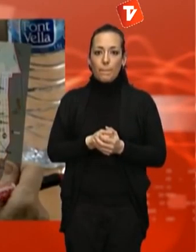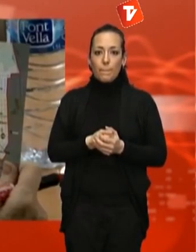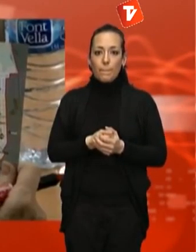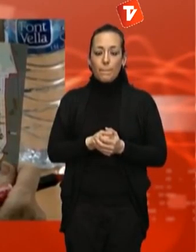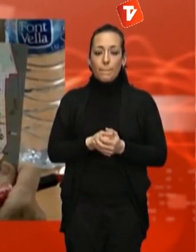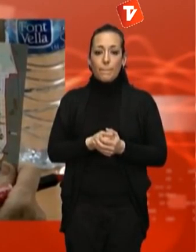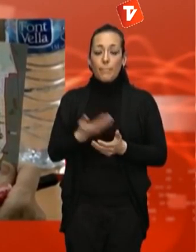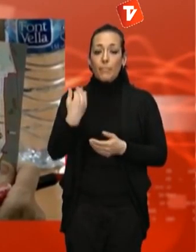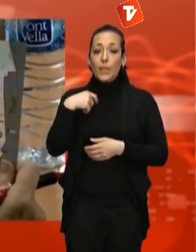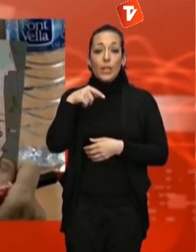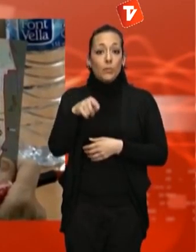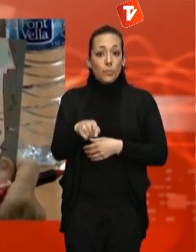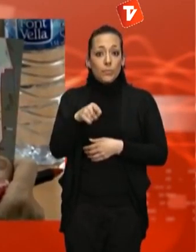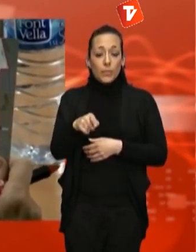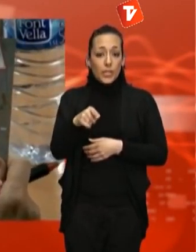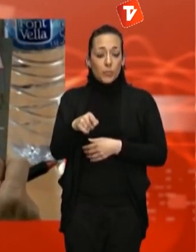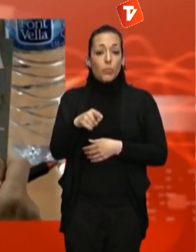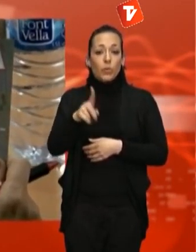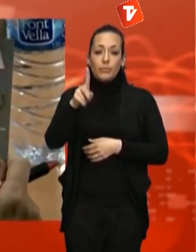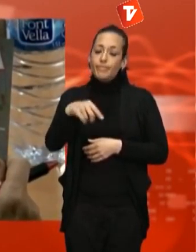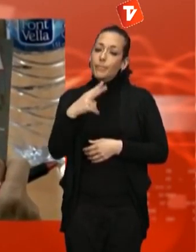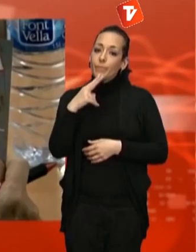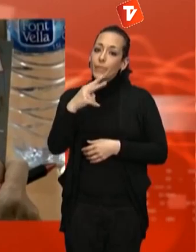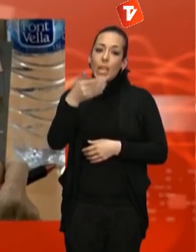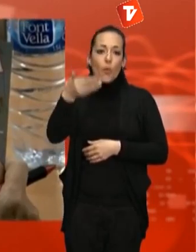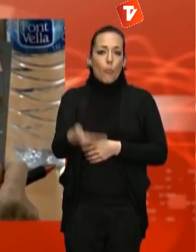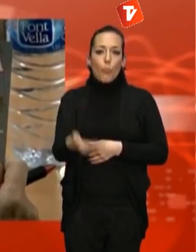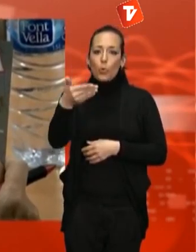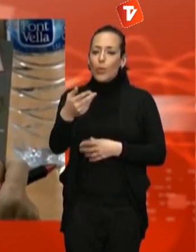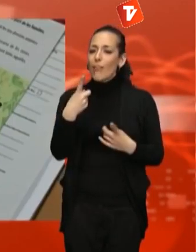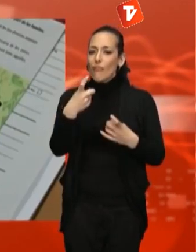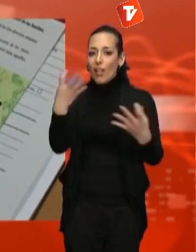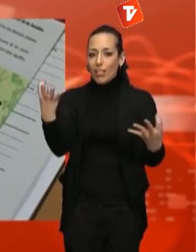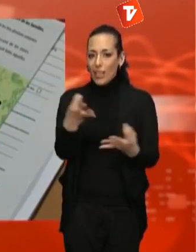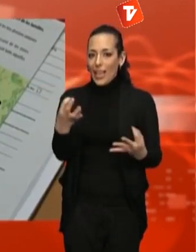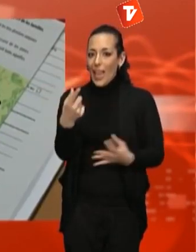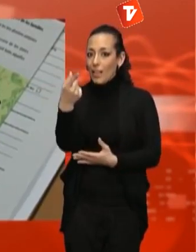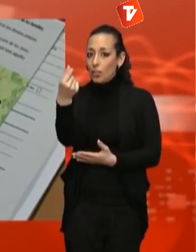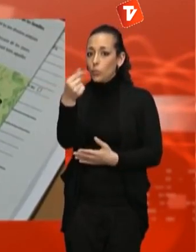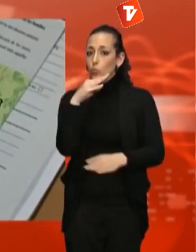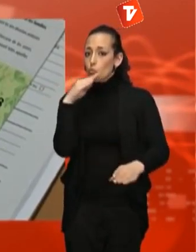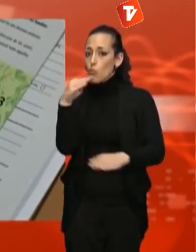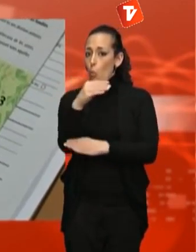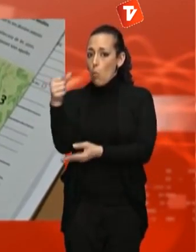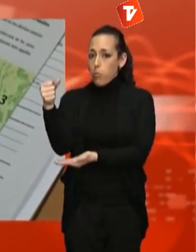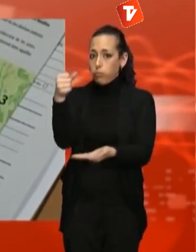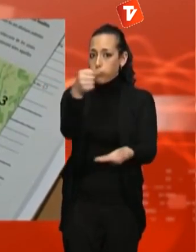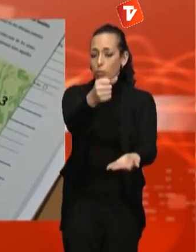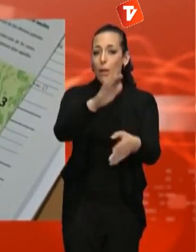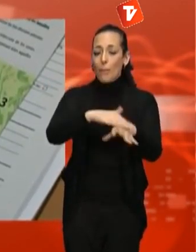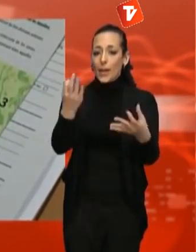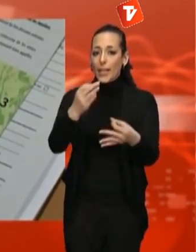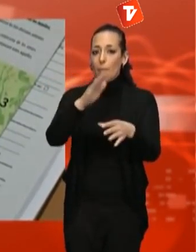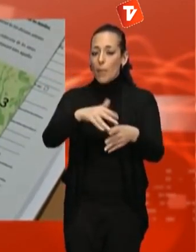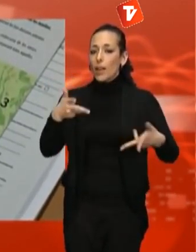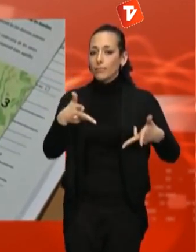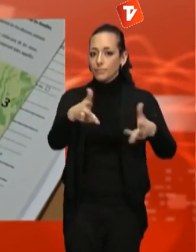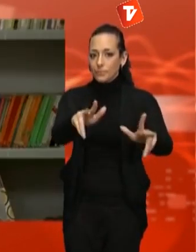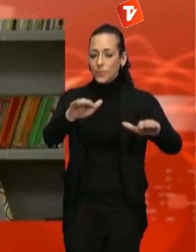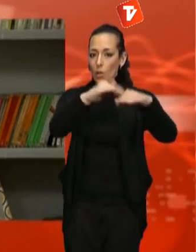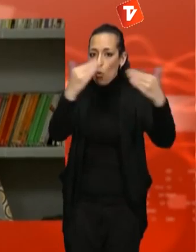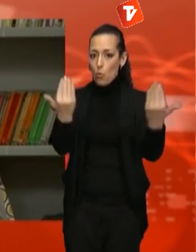Així mateix, s'ha recalcat la necessitat de disposar d'una partida pressupostària que permeti la construcció dels equipaments dels instituts de Can